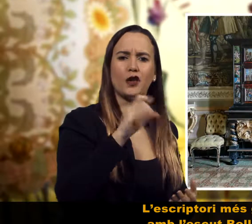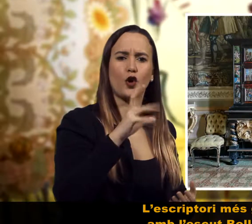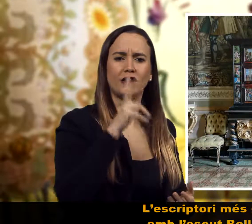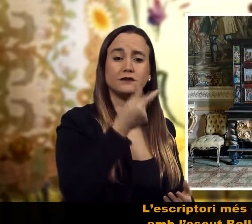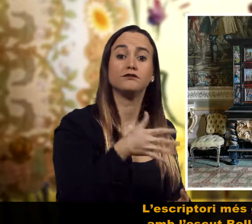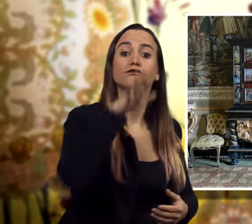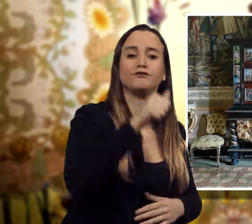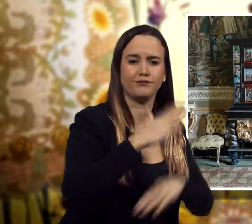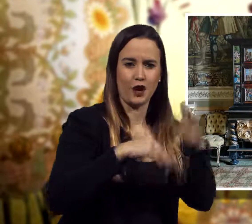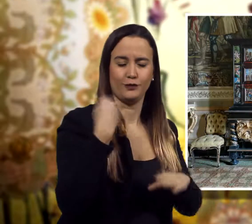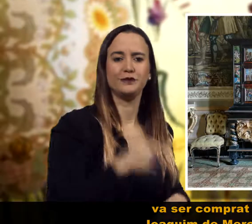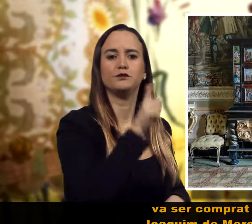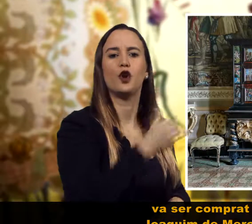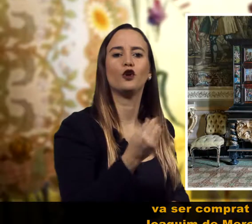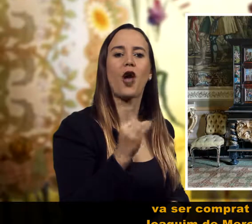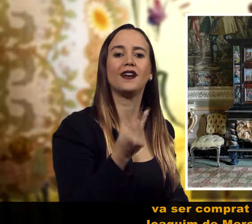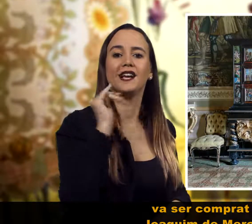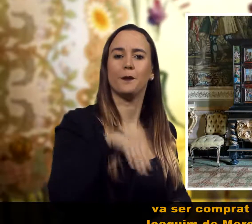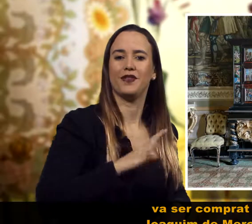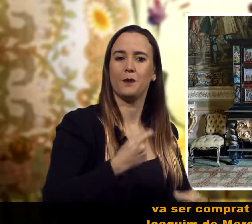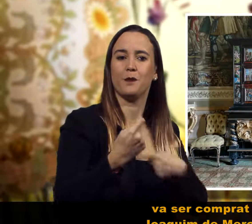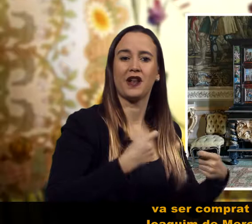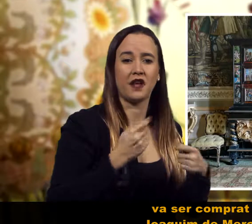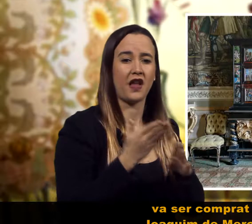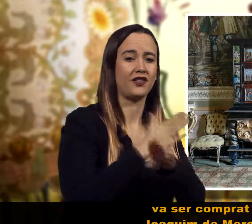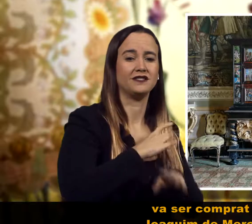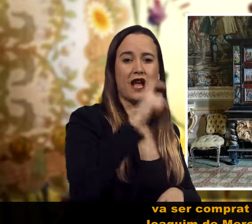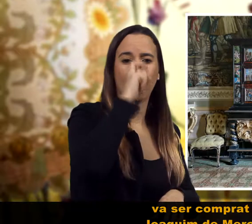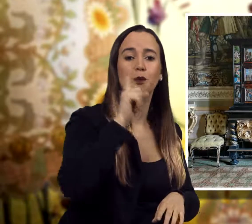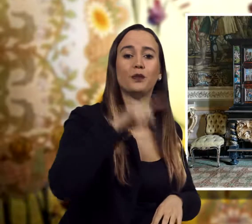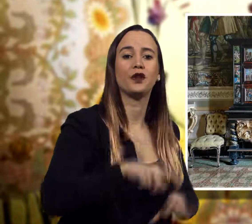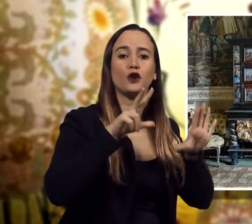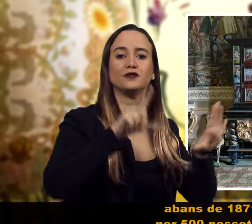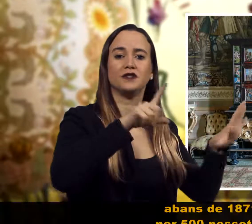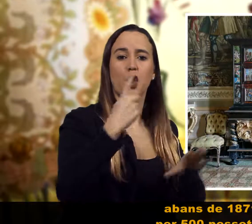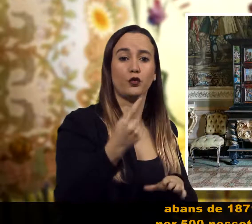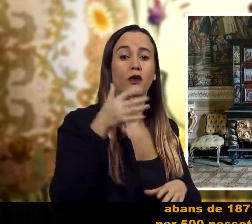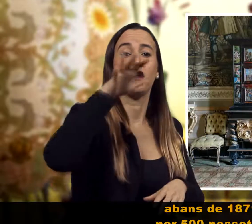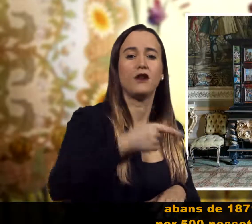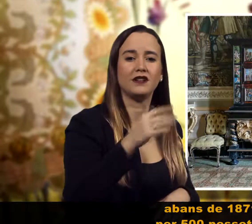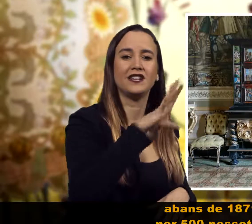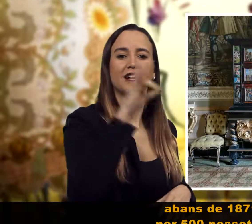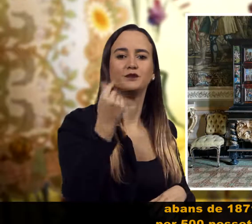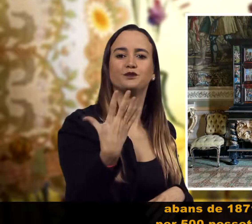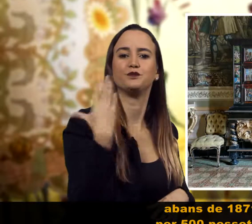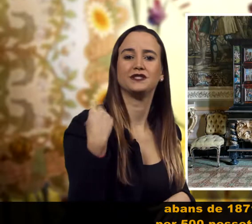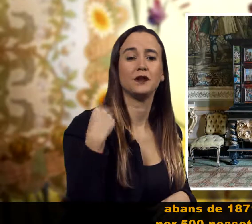L'escriptori més gran, amb l'escut Balloc, va ser comprat per Joaquim de Mercader abans de 1871 per 500